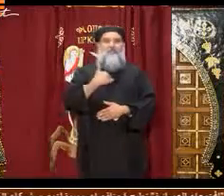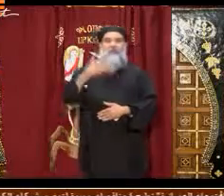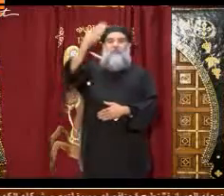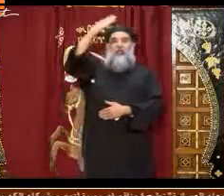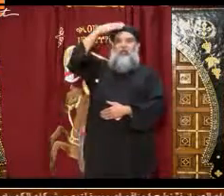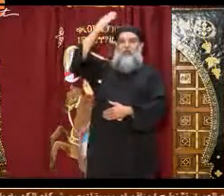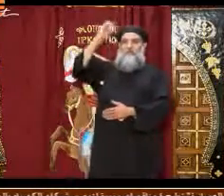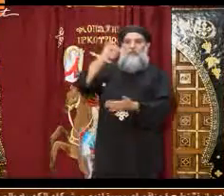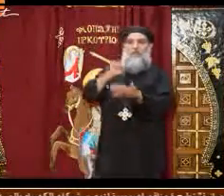مفيش بركة في البيت،